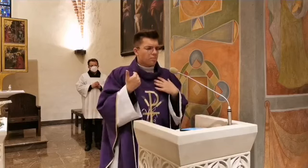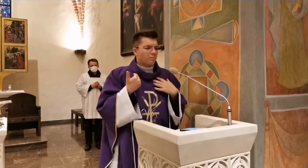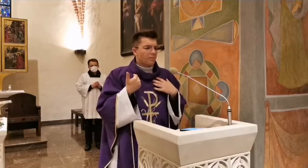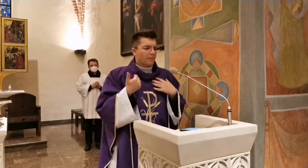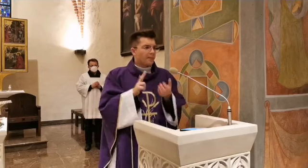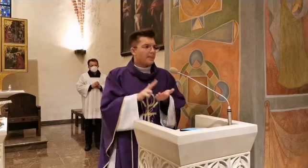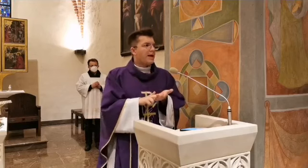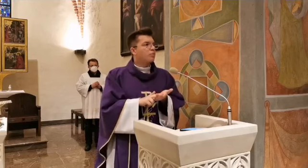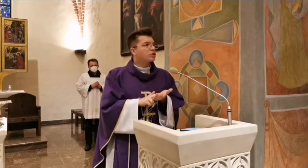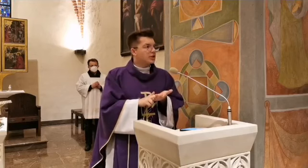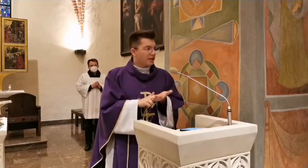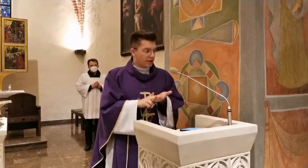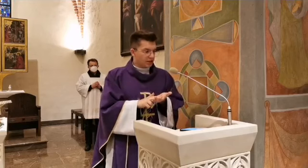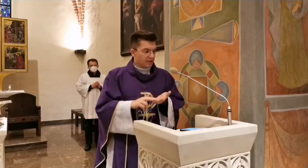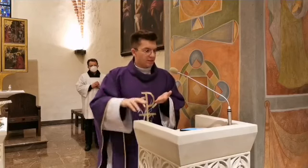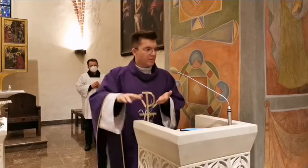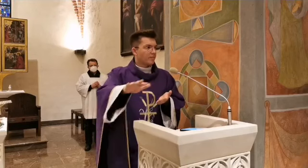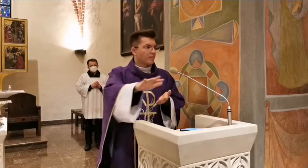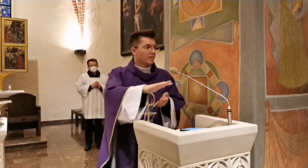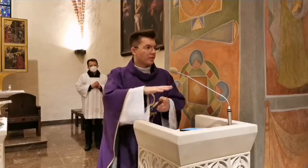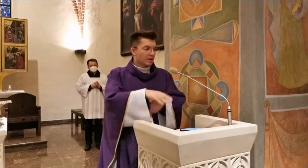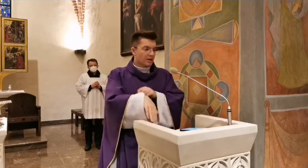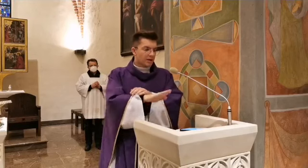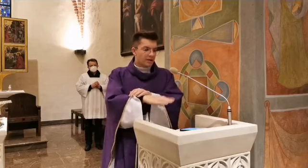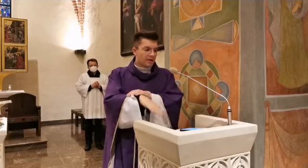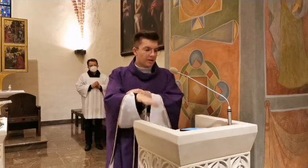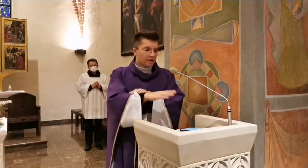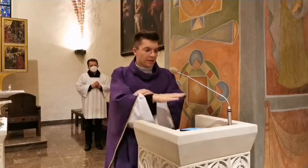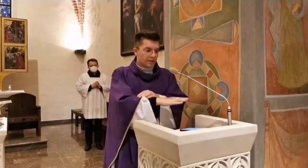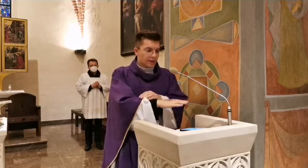Żył na pustyni